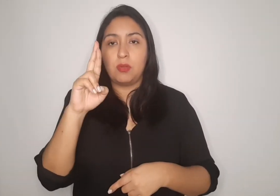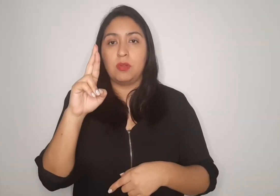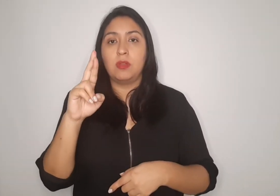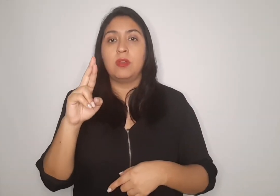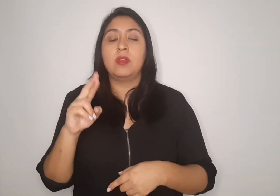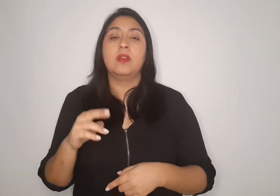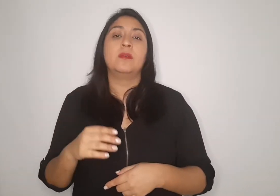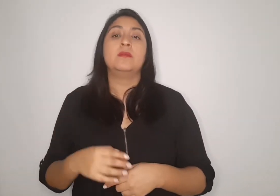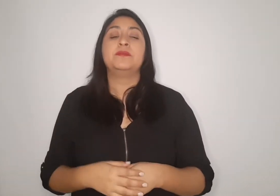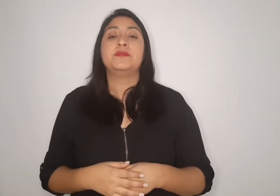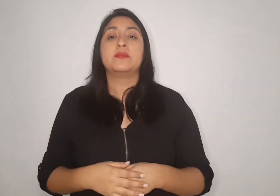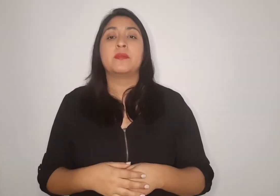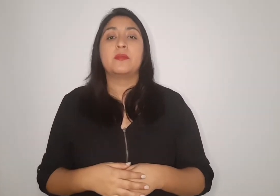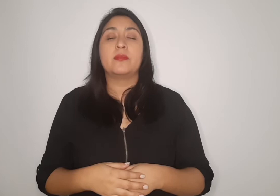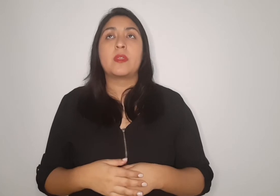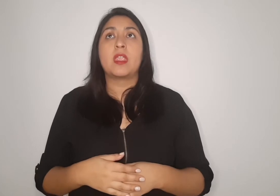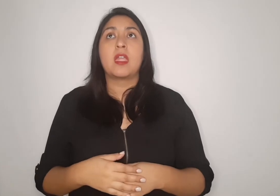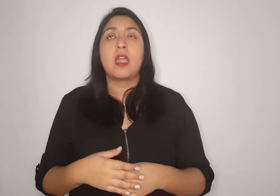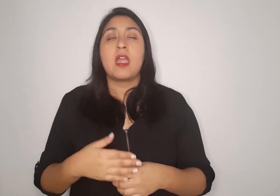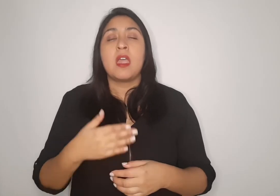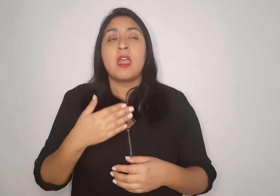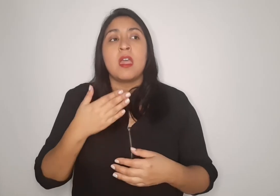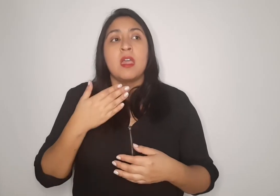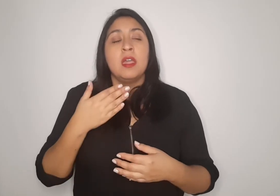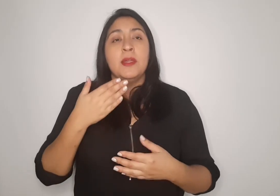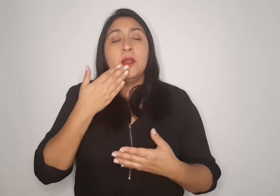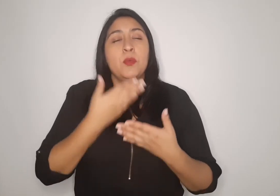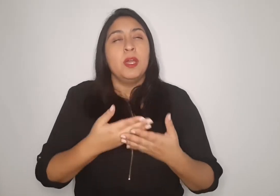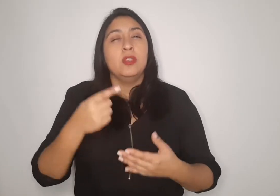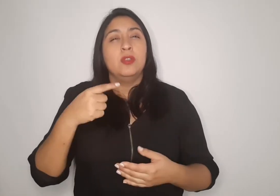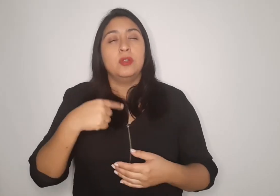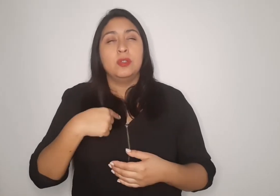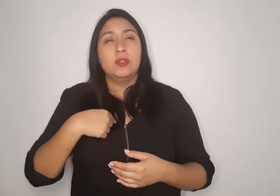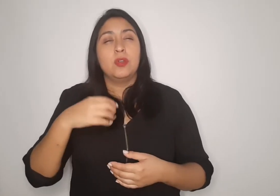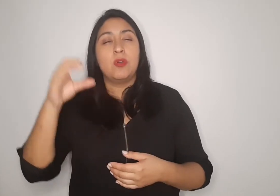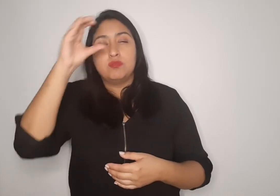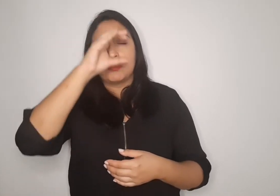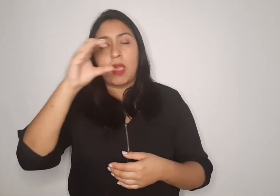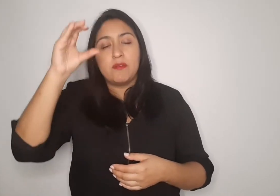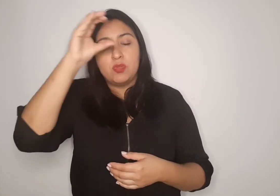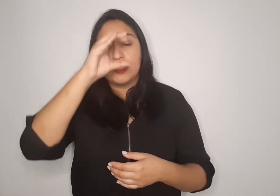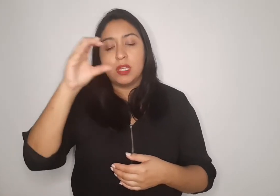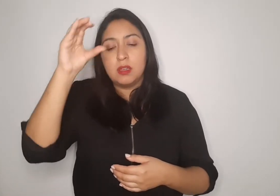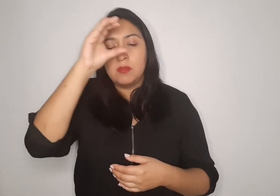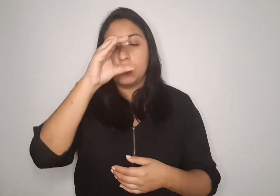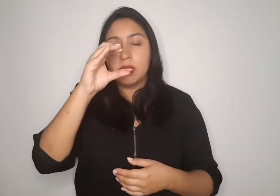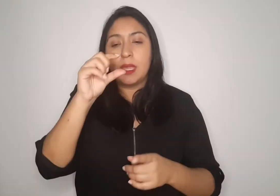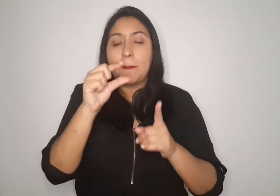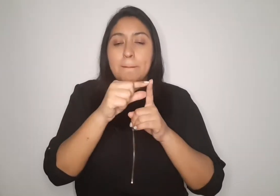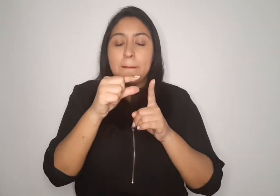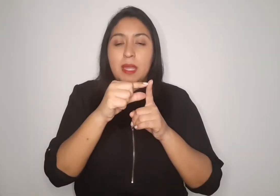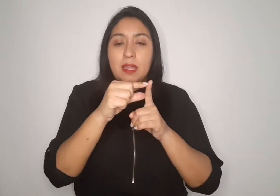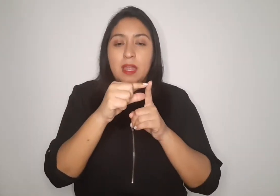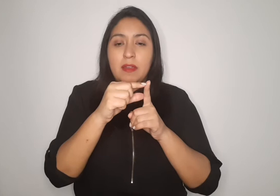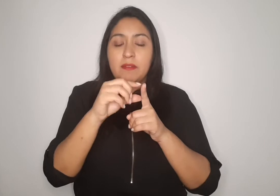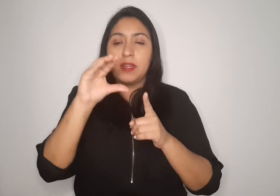para traducir la palabra curador, que estaba palabra perdida, un poco perdida, que del lado argentino, gente mapuche me dijo, Asconún, ¿ya? El